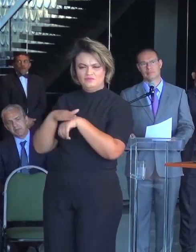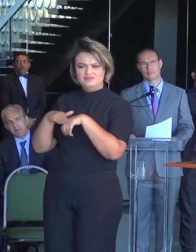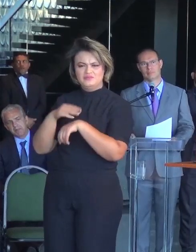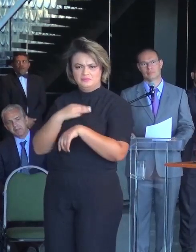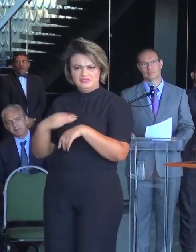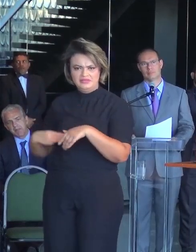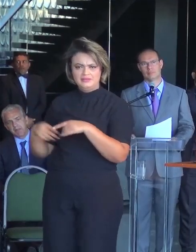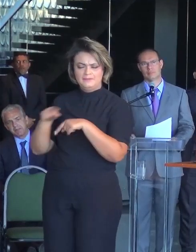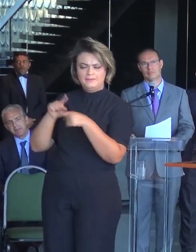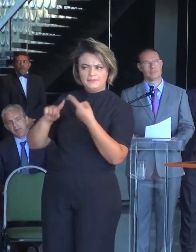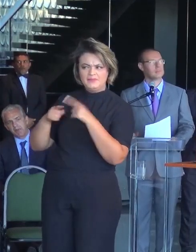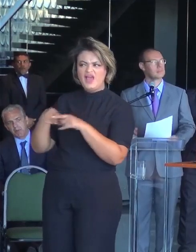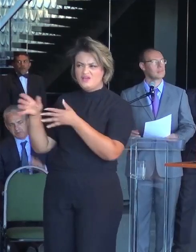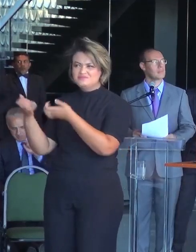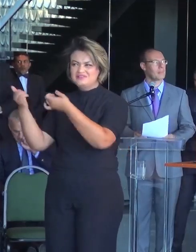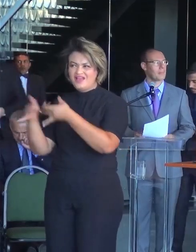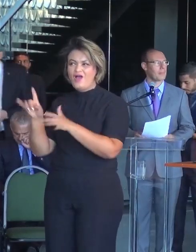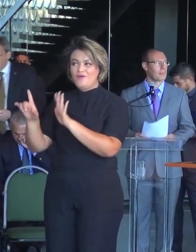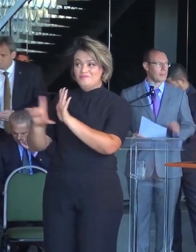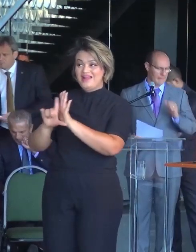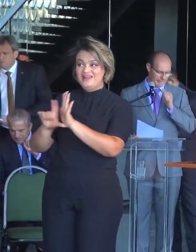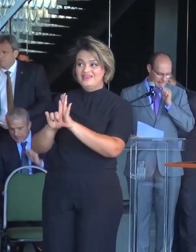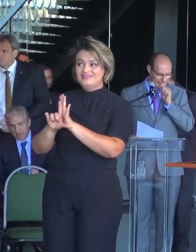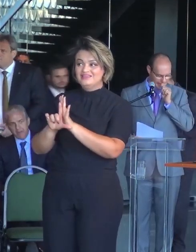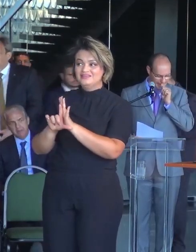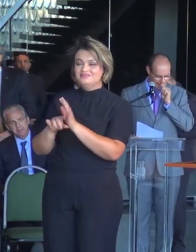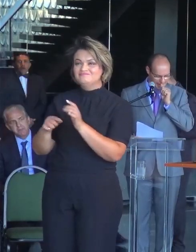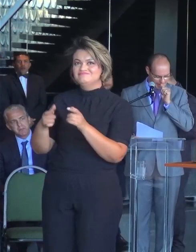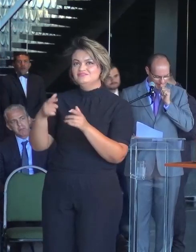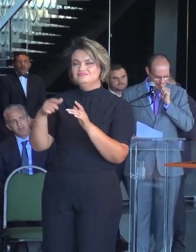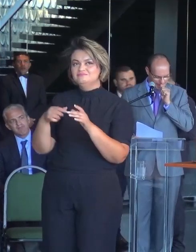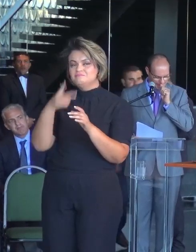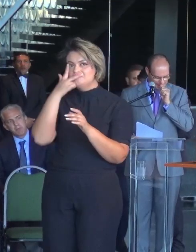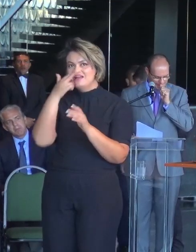ministro, a professora Cláudia Marx, eu dizia, é uma lei hoje balzaquiana.